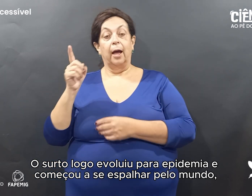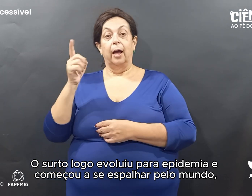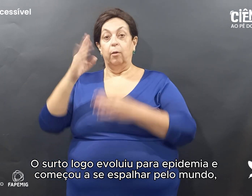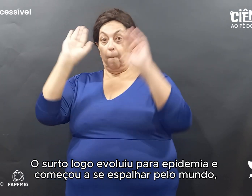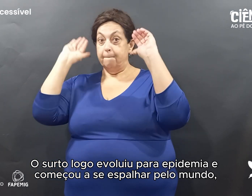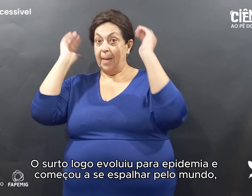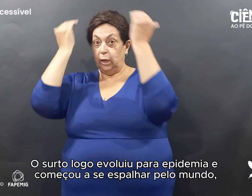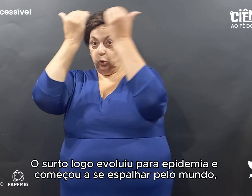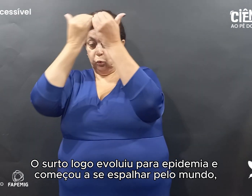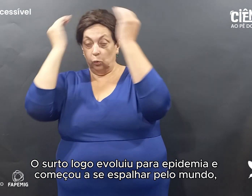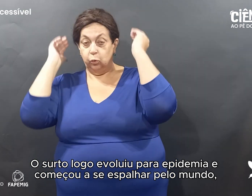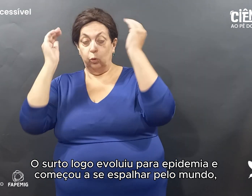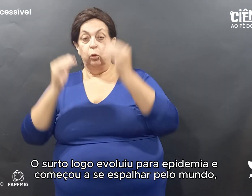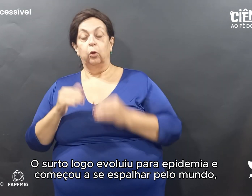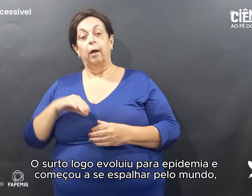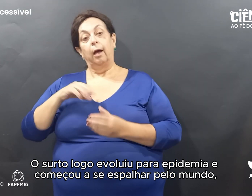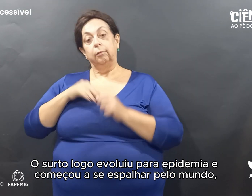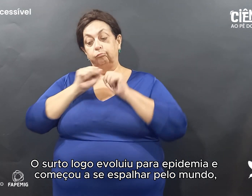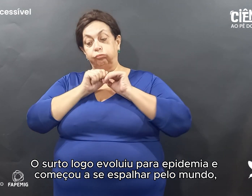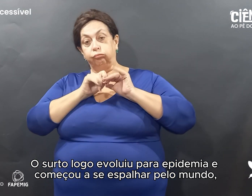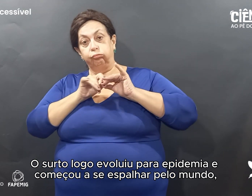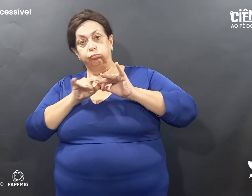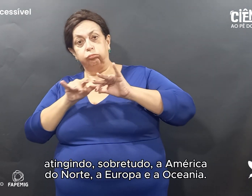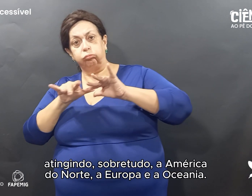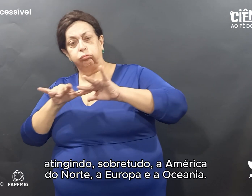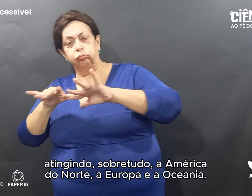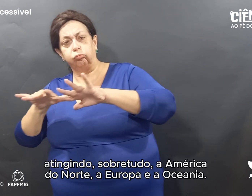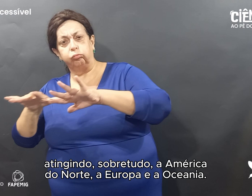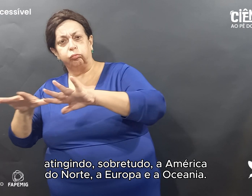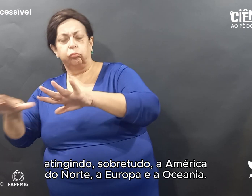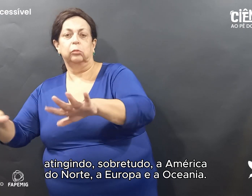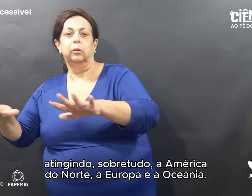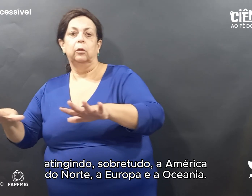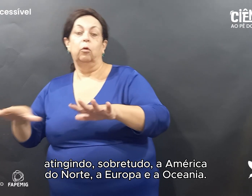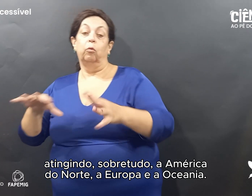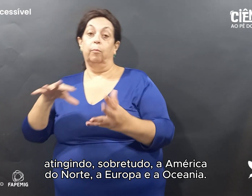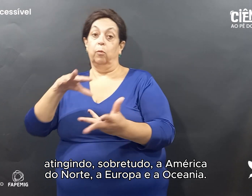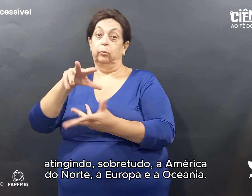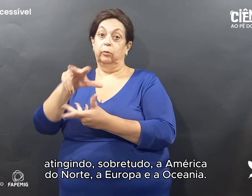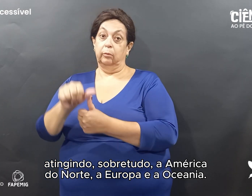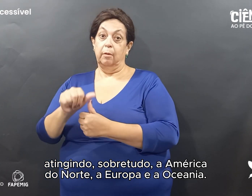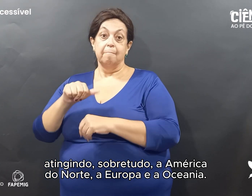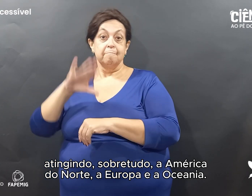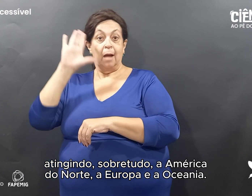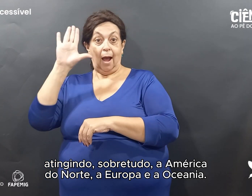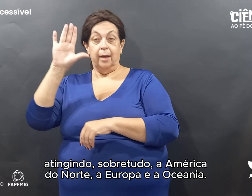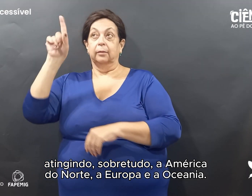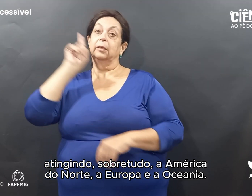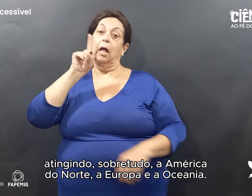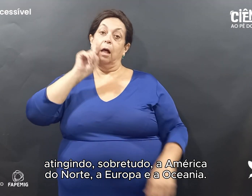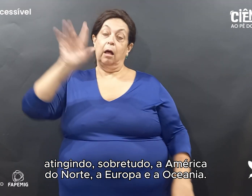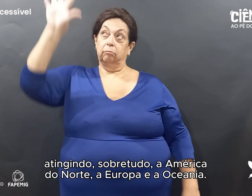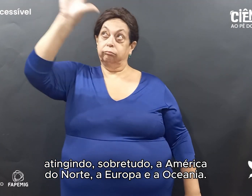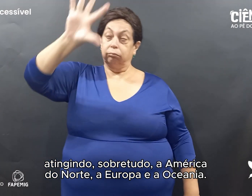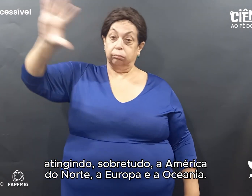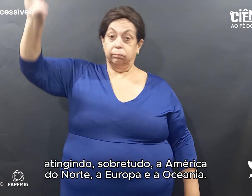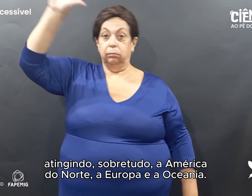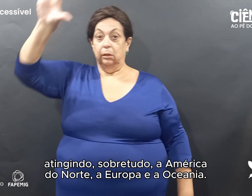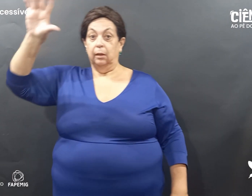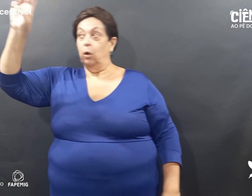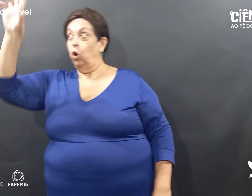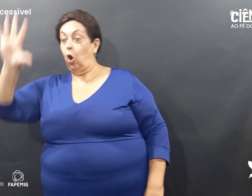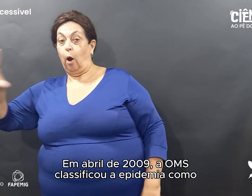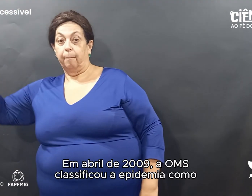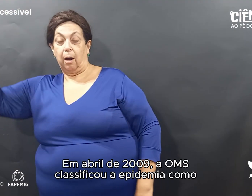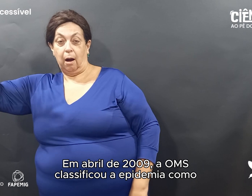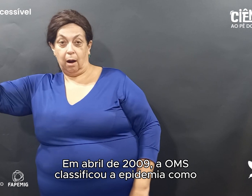para epidemia e começou a se espalhar pelo mundo, atingindo sobretudo a América do Norte, a Europa e a